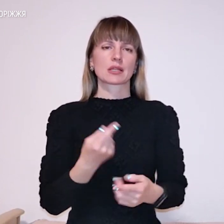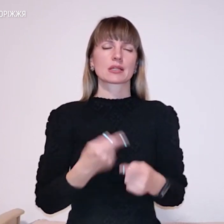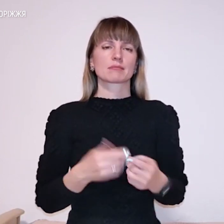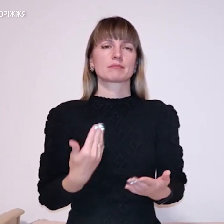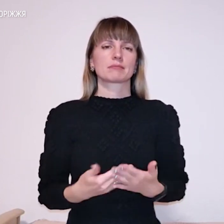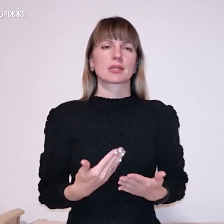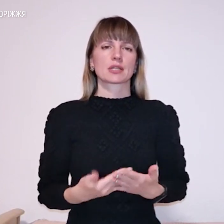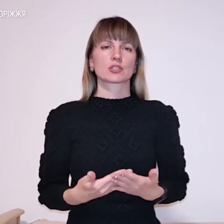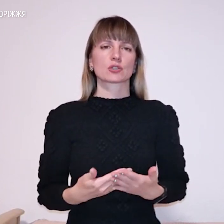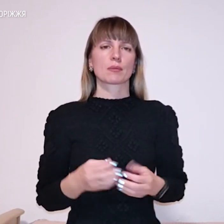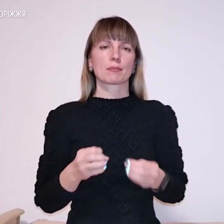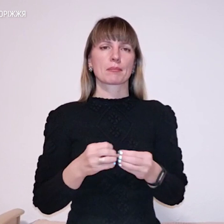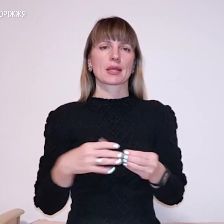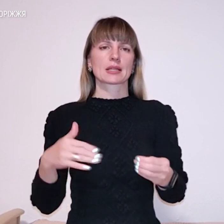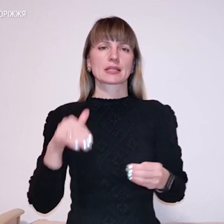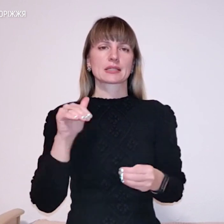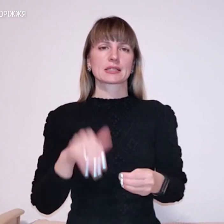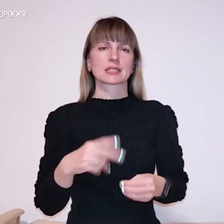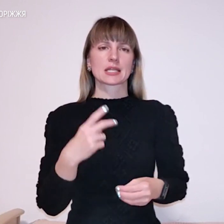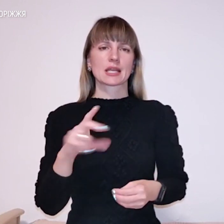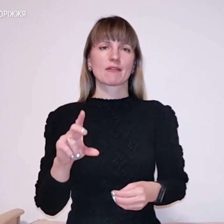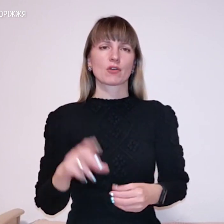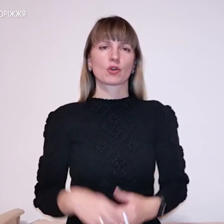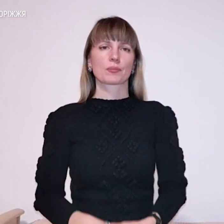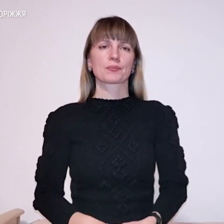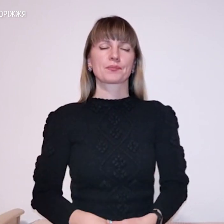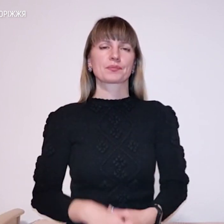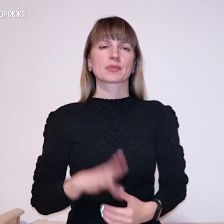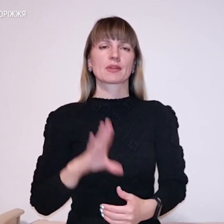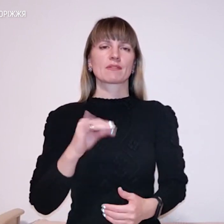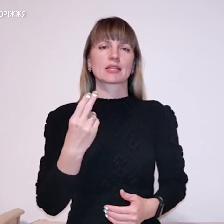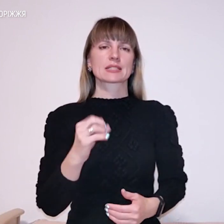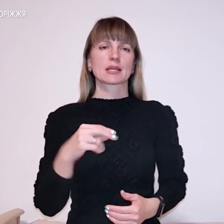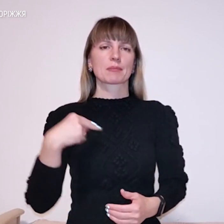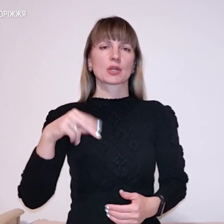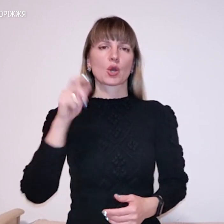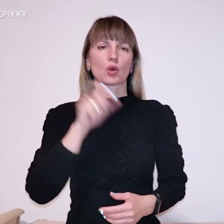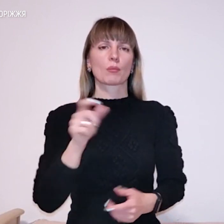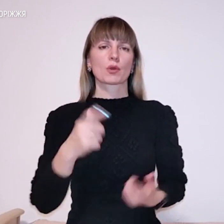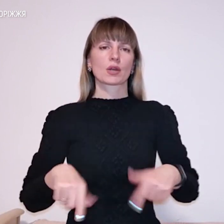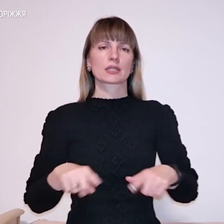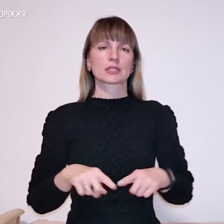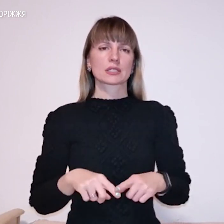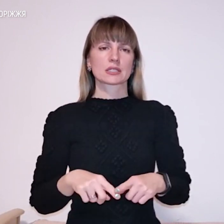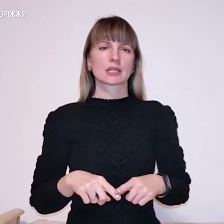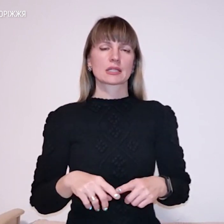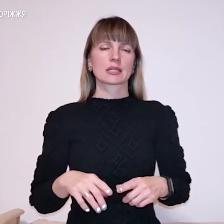близько 15 000 євро. Віце-президент громадської організації «Спілка вірмен»